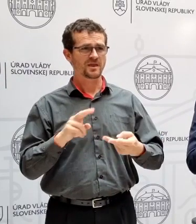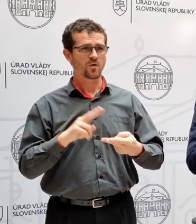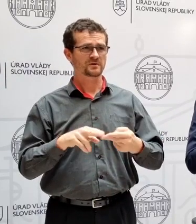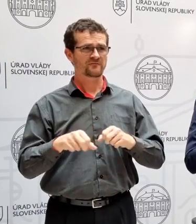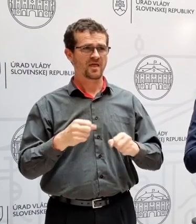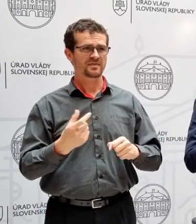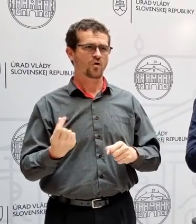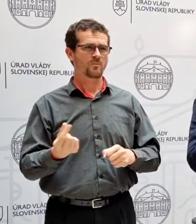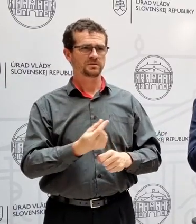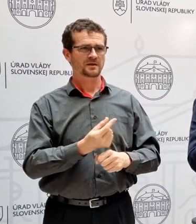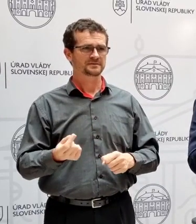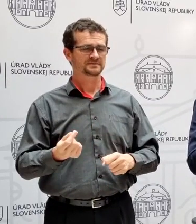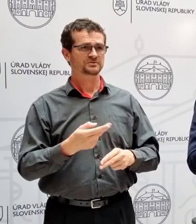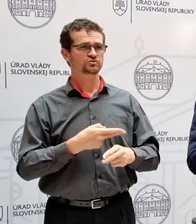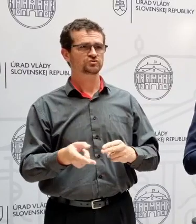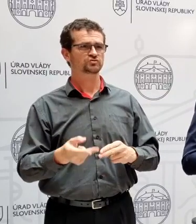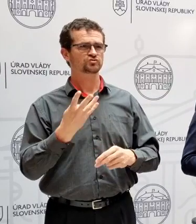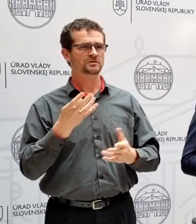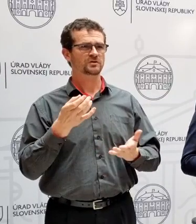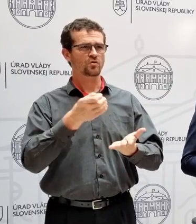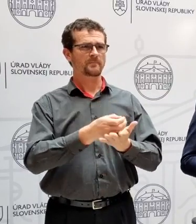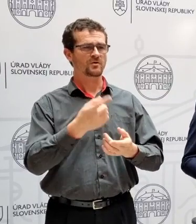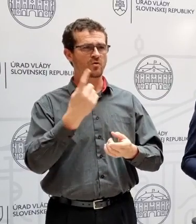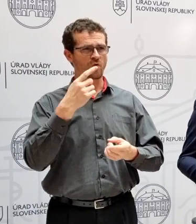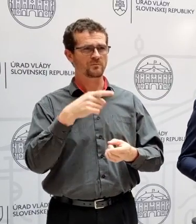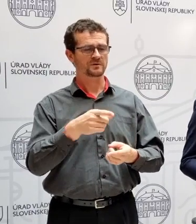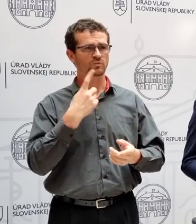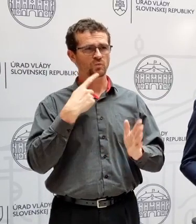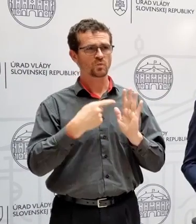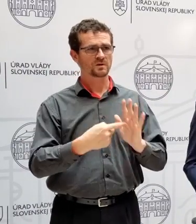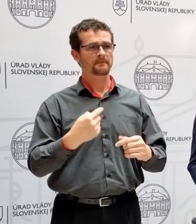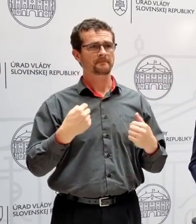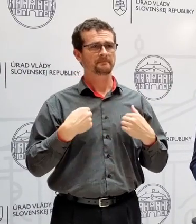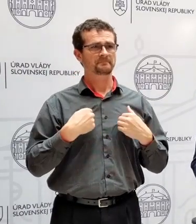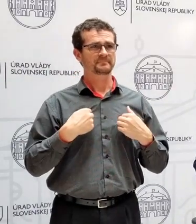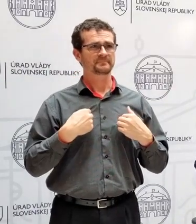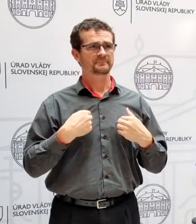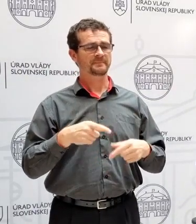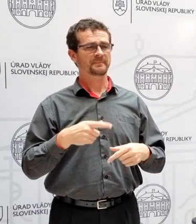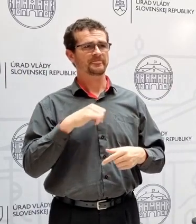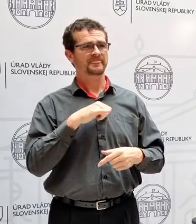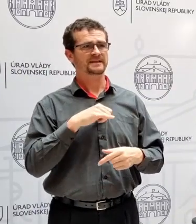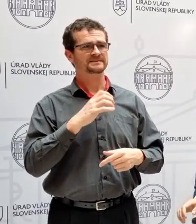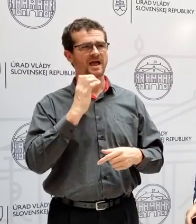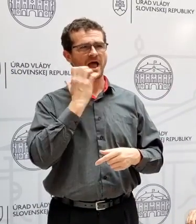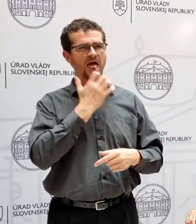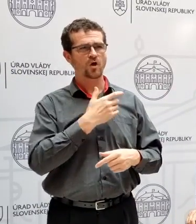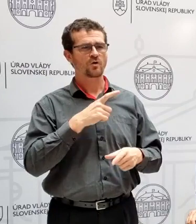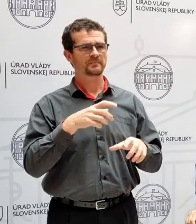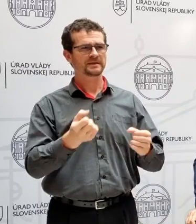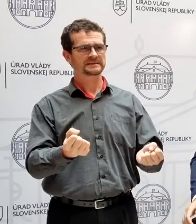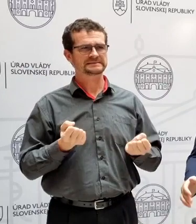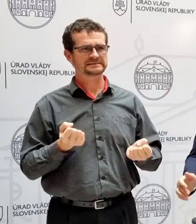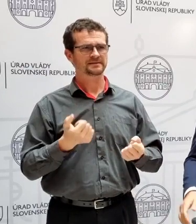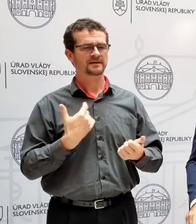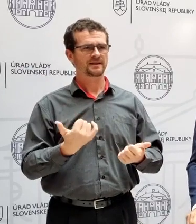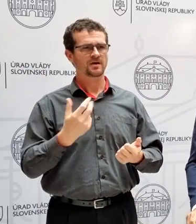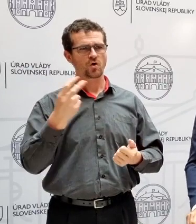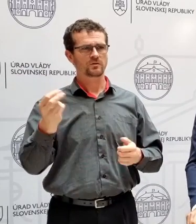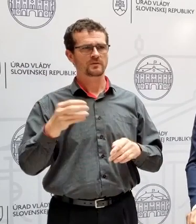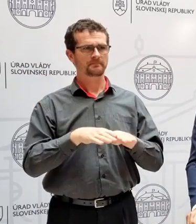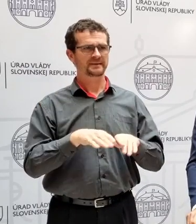úradníckej vlády. Alebo čisto 4 nominácie odborné, aby sme aj ukázali, že my sme sa nechceli ulakomiť na tie posty, ktoré tu teraz